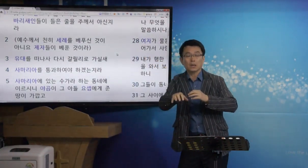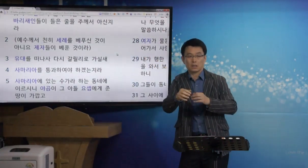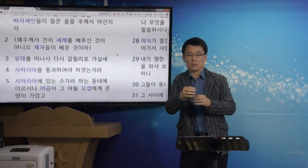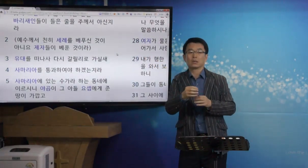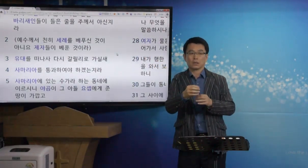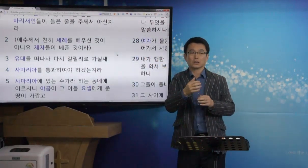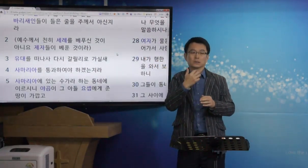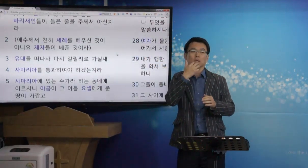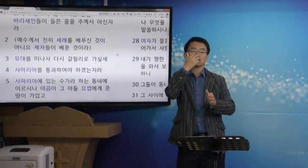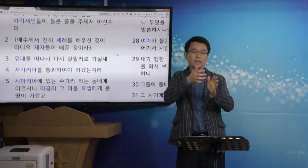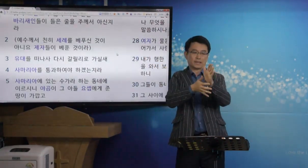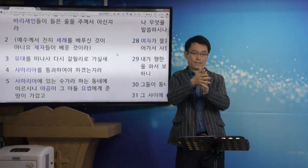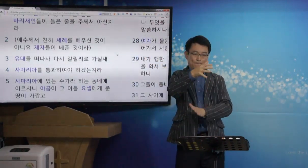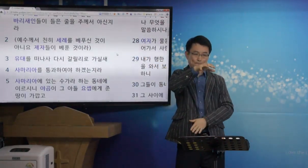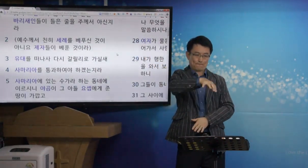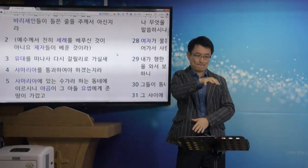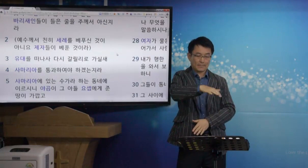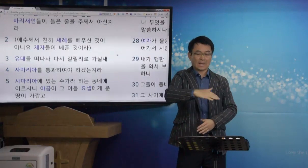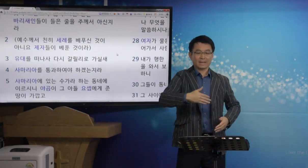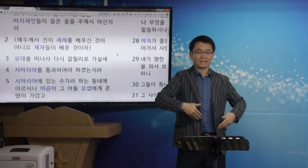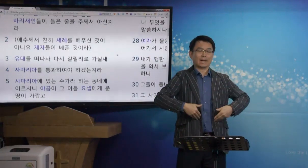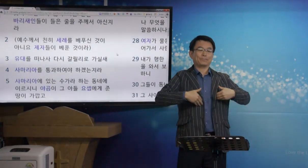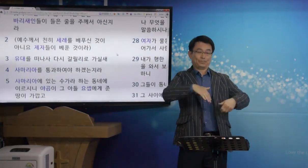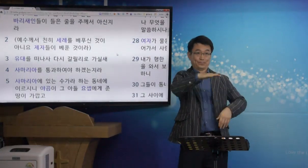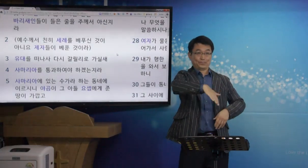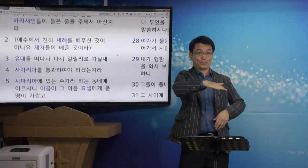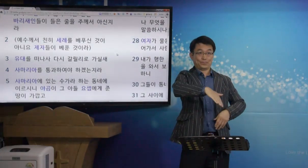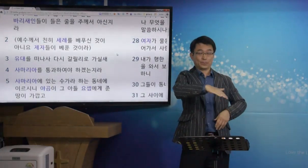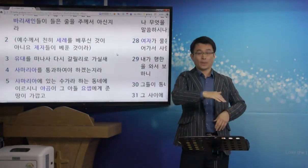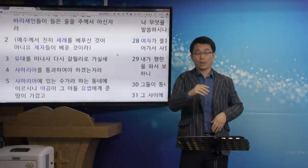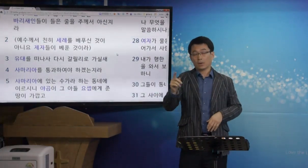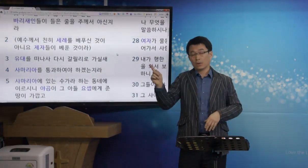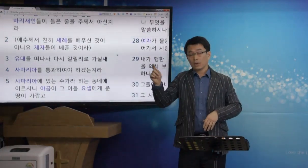유대는 어디입니까? 예루살렘입니다.